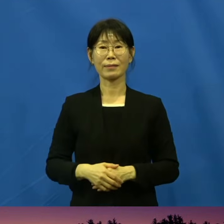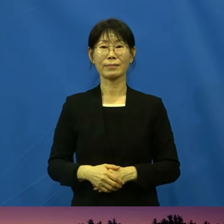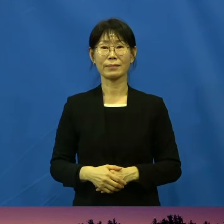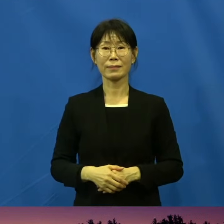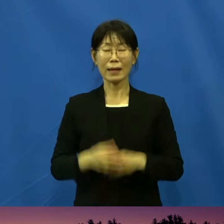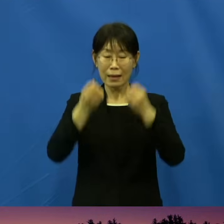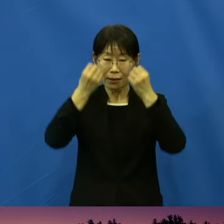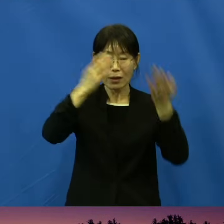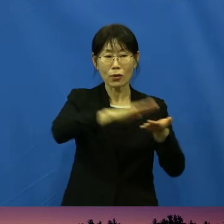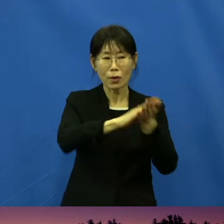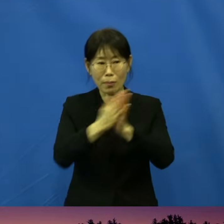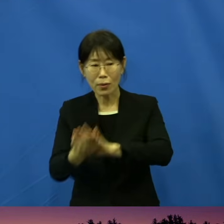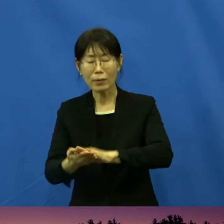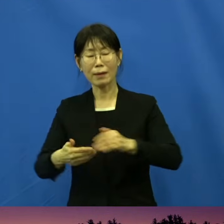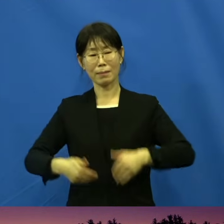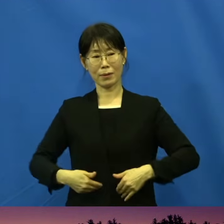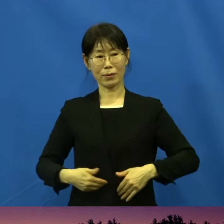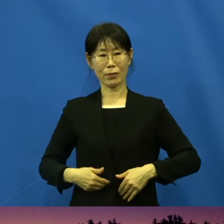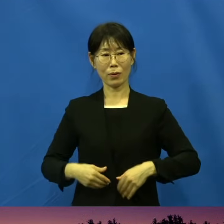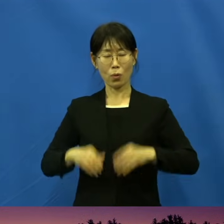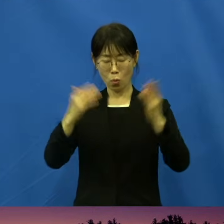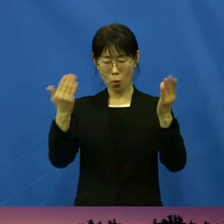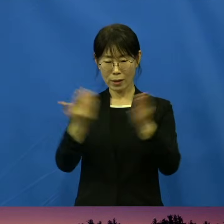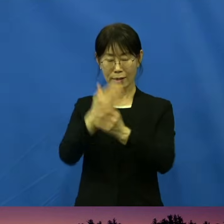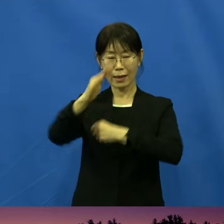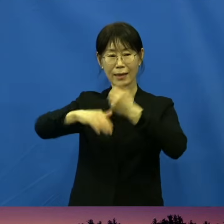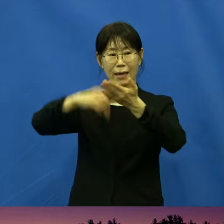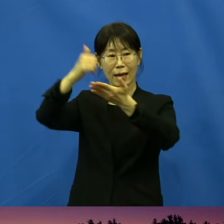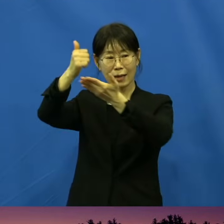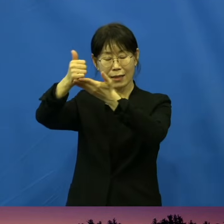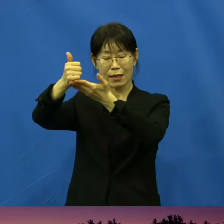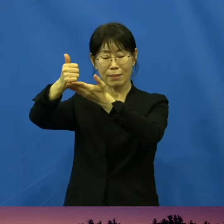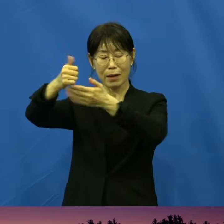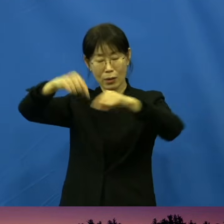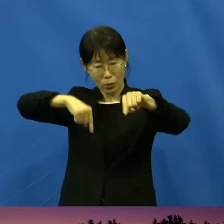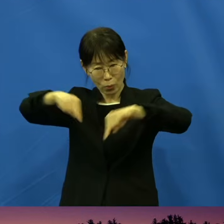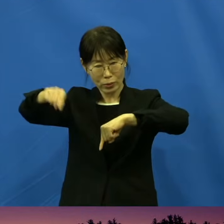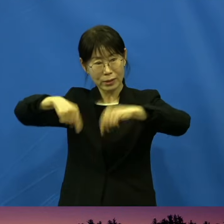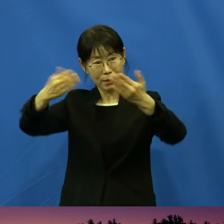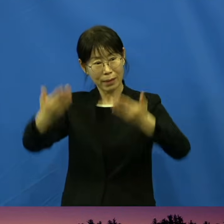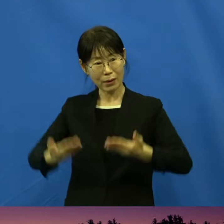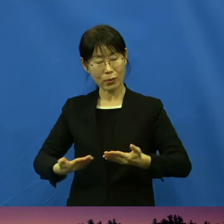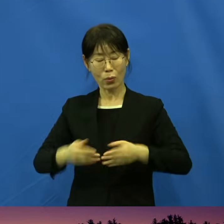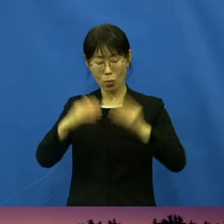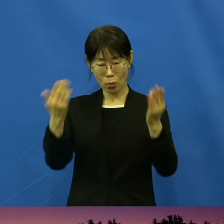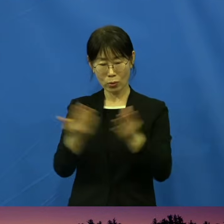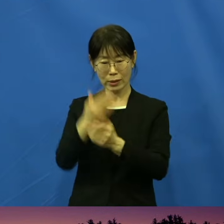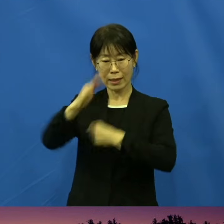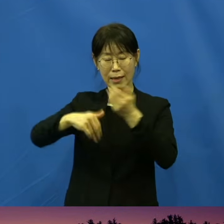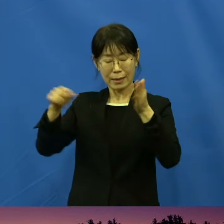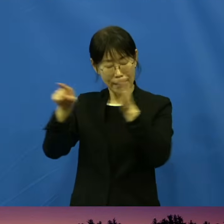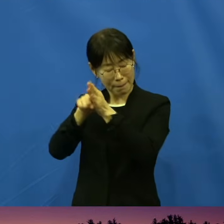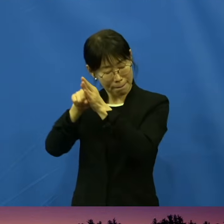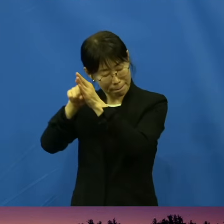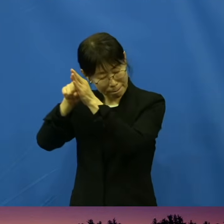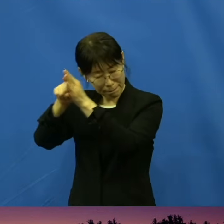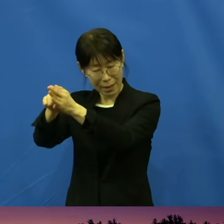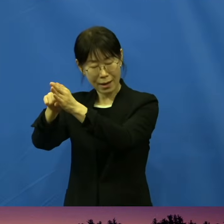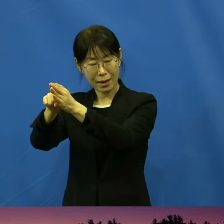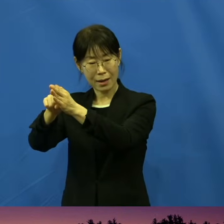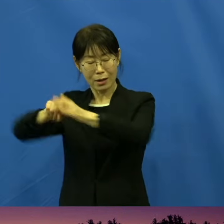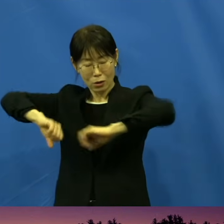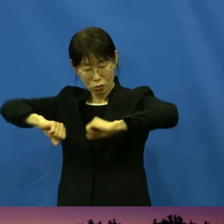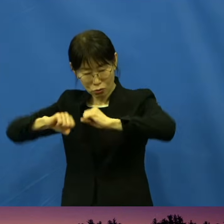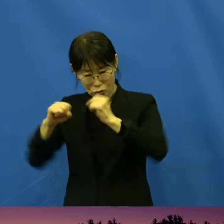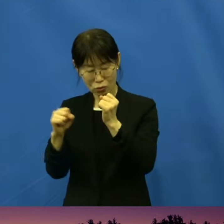온전히 그리스도에게 지배를 받는, 그리스도의 통치를 받는, 그리스도에 온전히 의지하고 그분에게 온전히